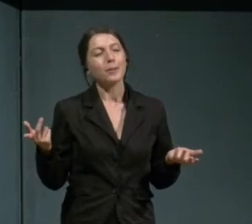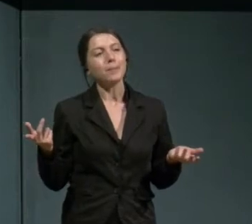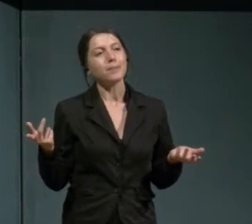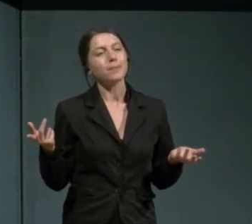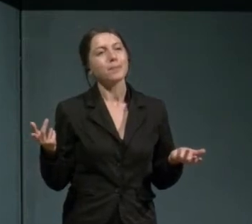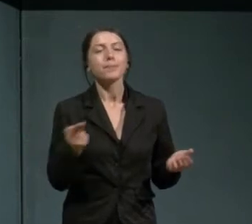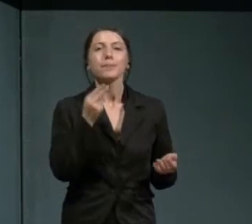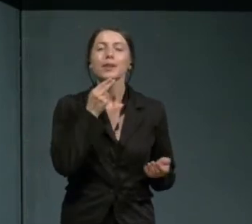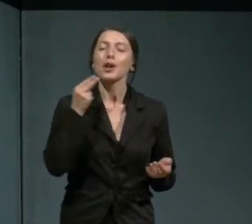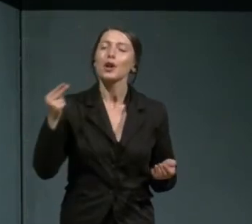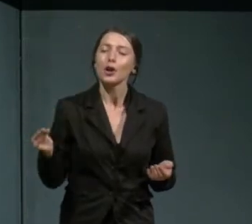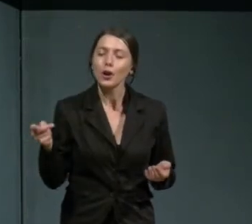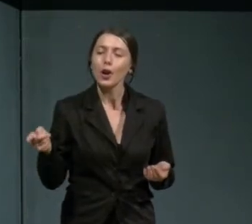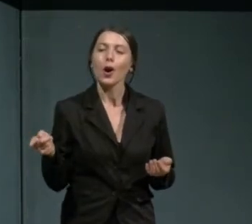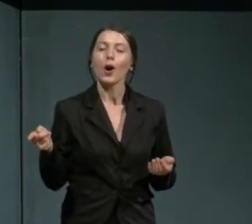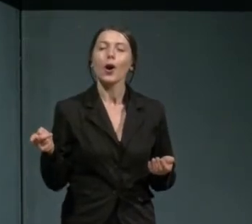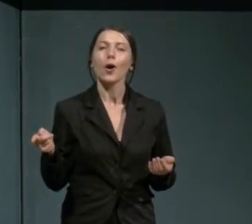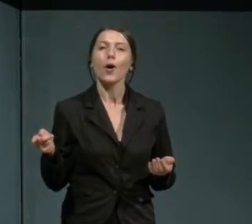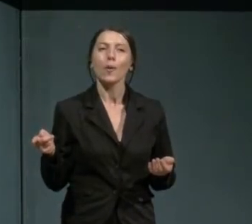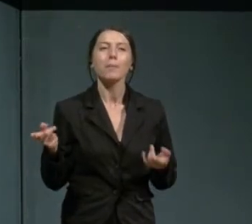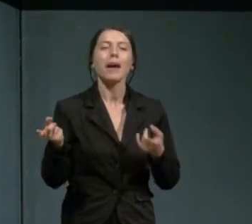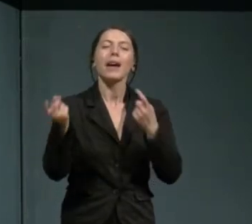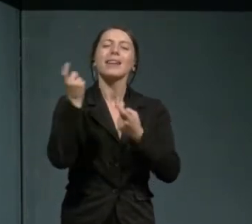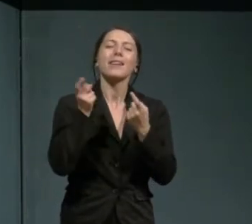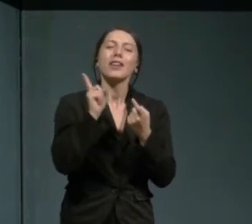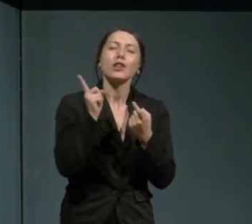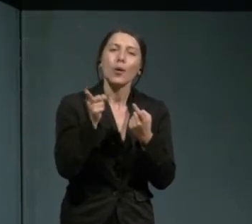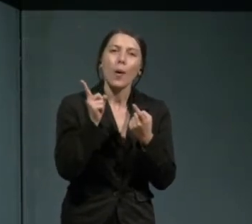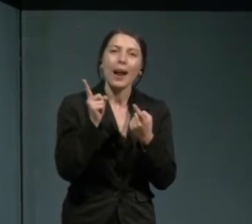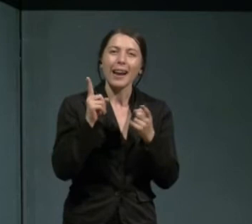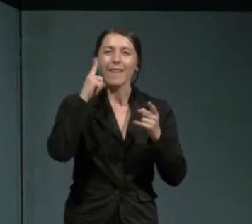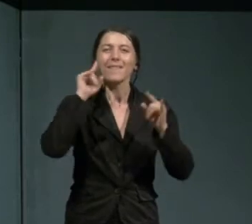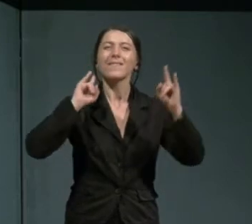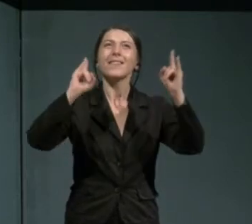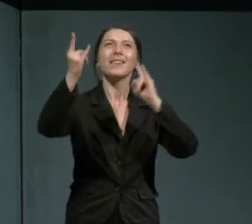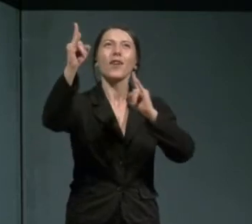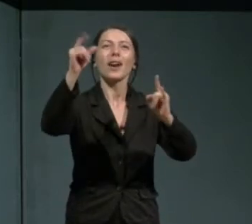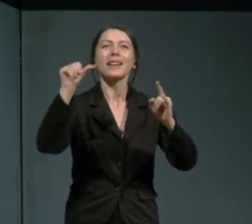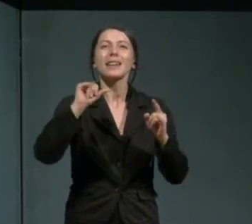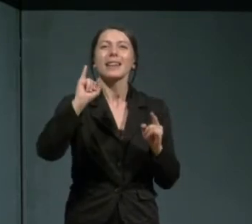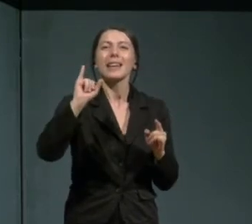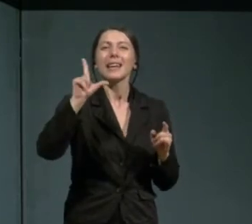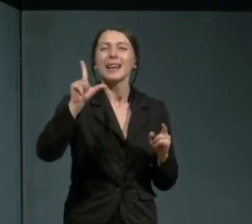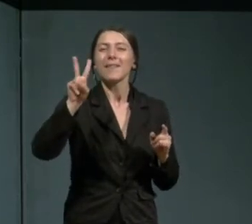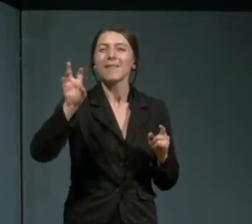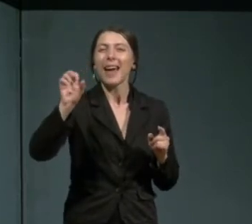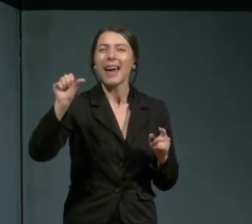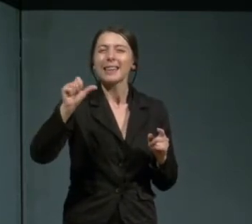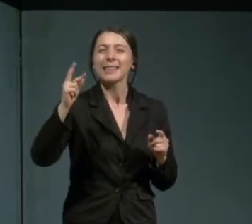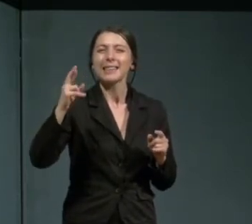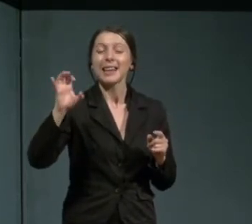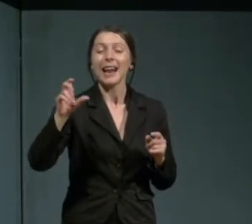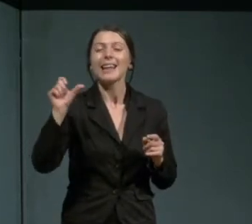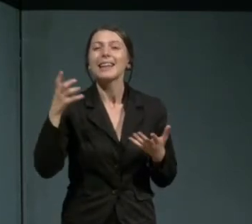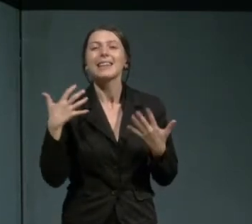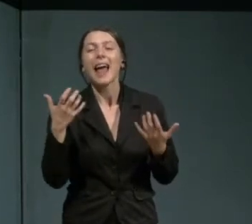nome che deriva dall aggettivo della foresta silvestre la selva è la foresta il